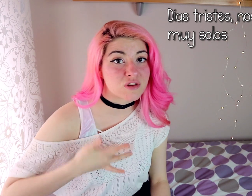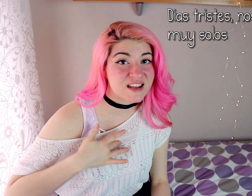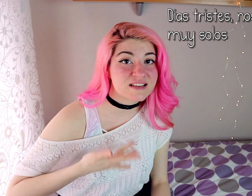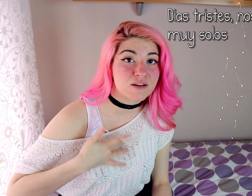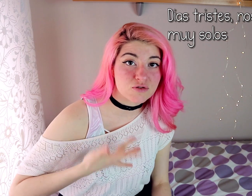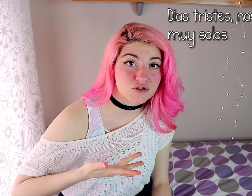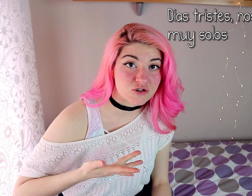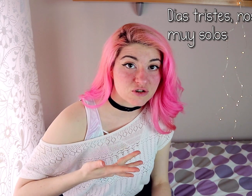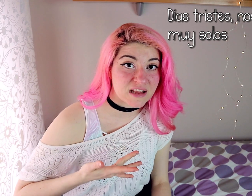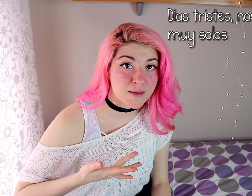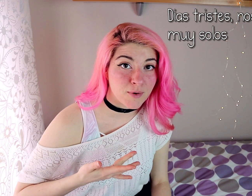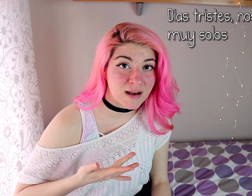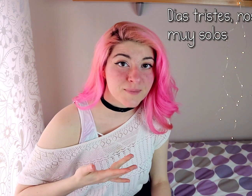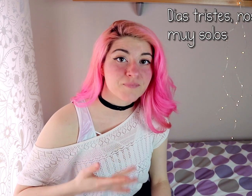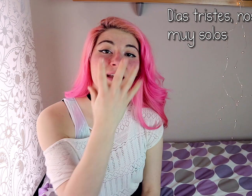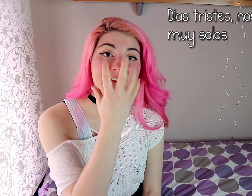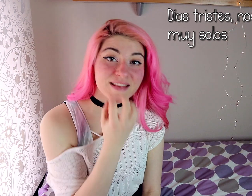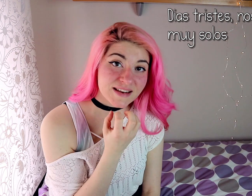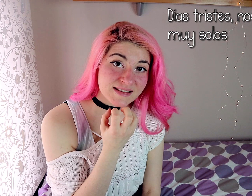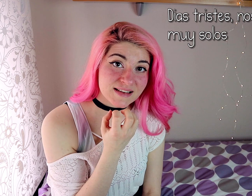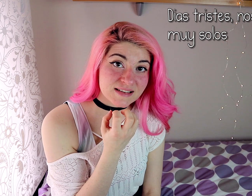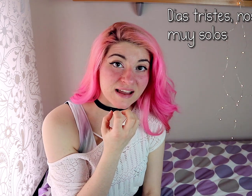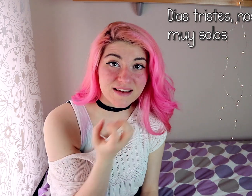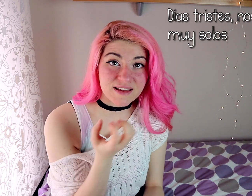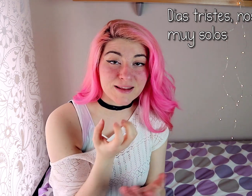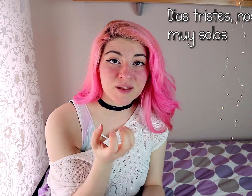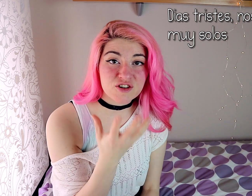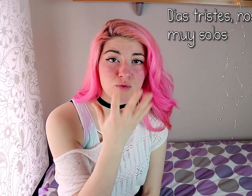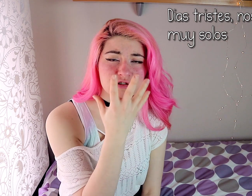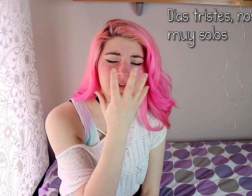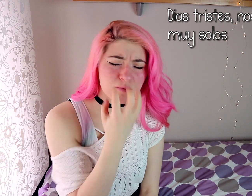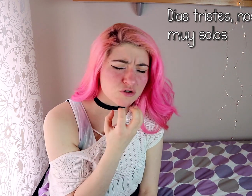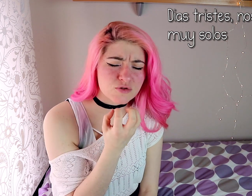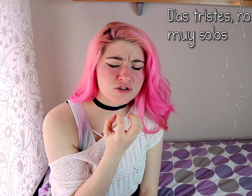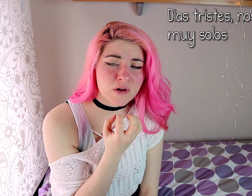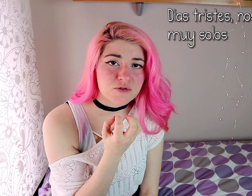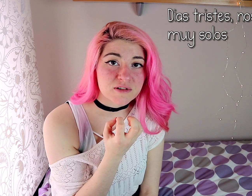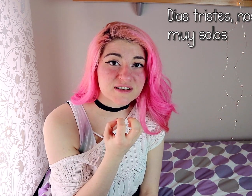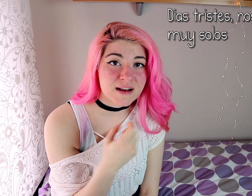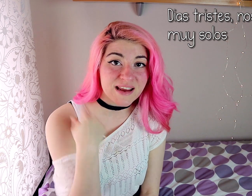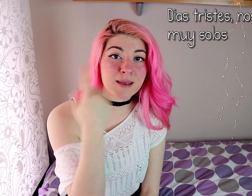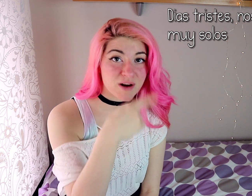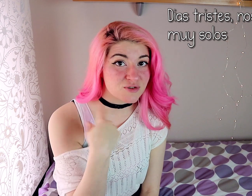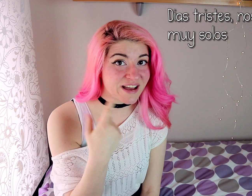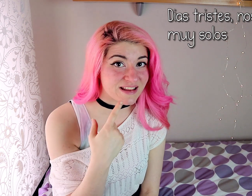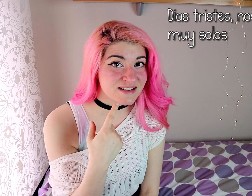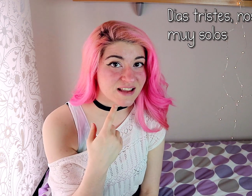tres, incluso si os da tiempo, ¿vale? Y tristes, que directamente es como si estuviéramos tristes, ¿vale? Y ponemos cara triste.